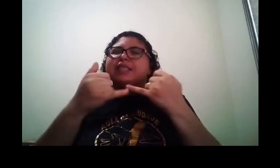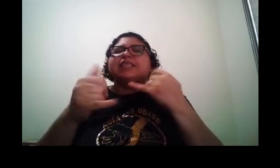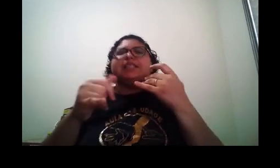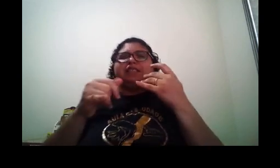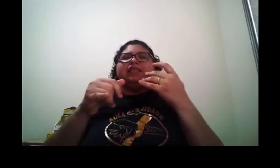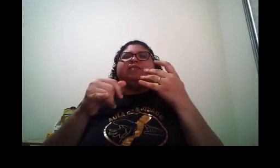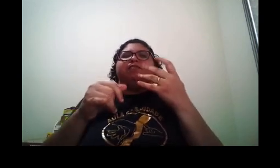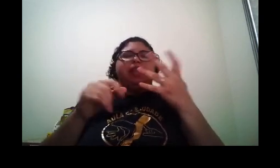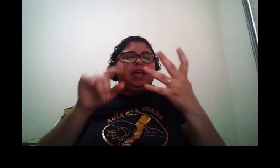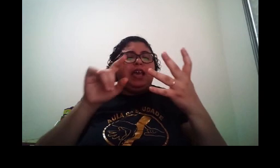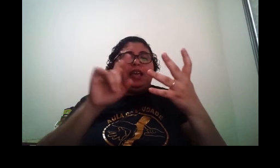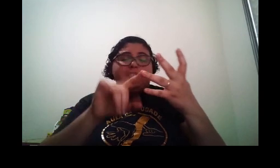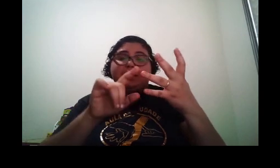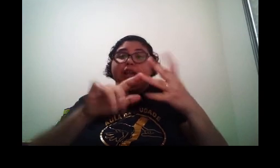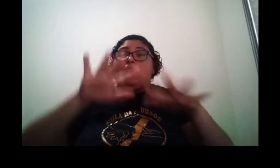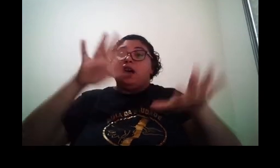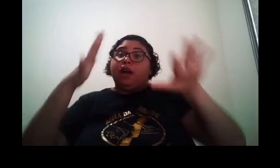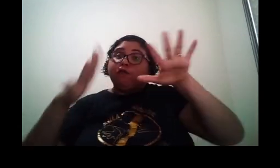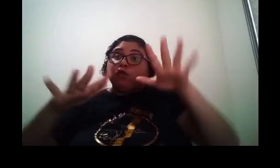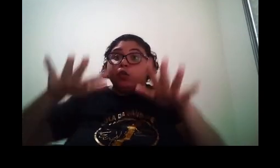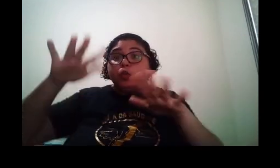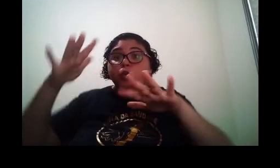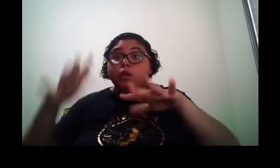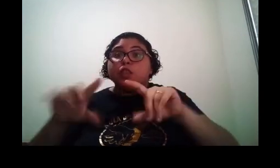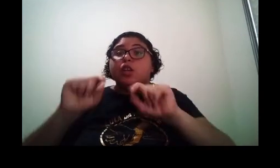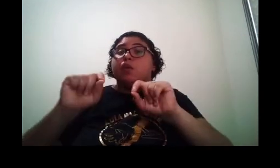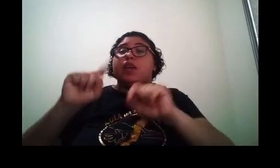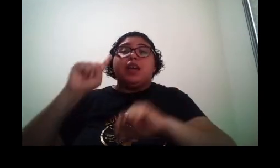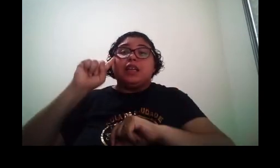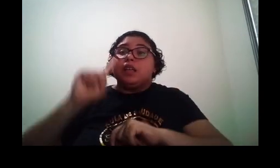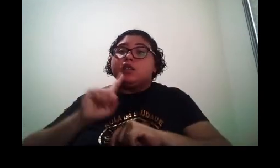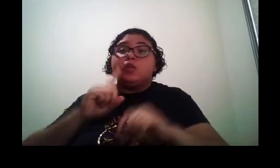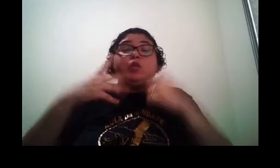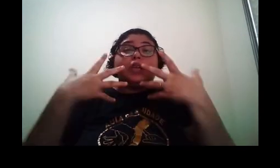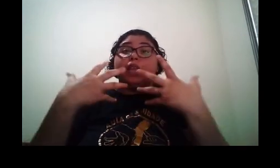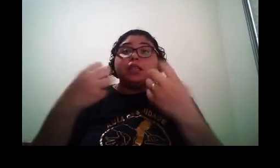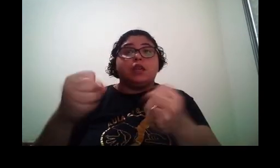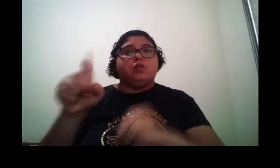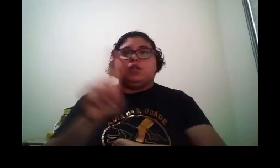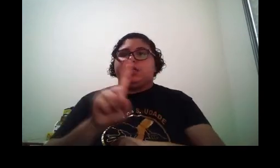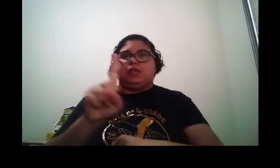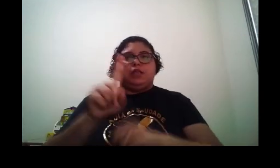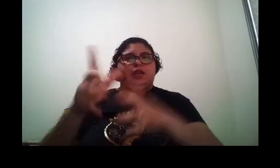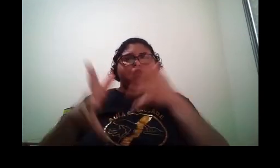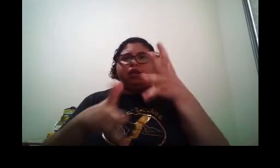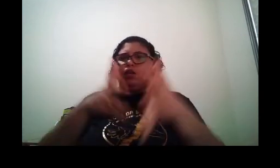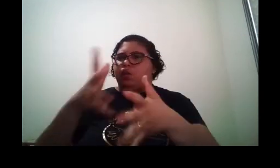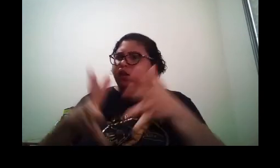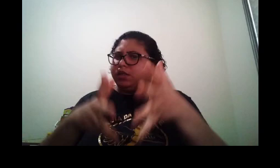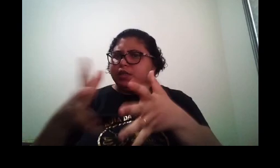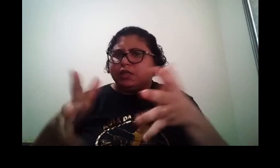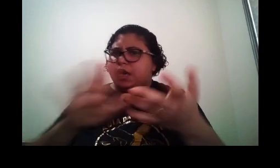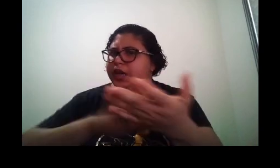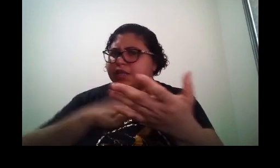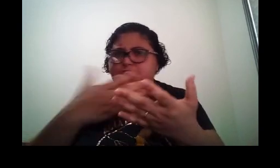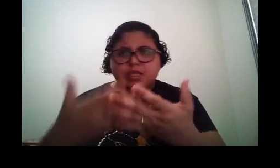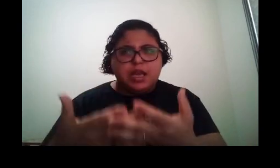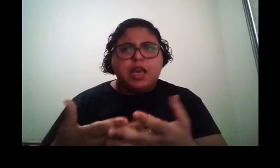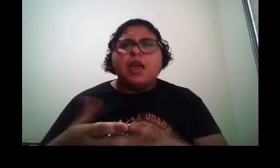com respeito ao conceito. Por quê? Eles são surdos, que eles não têm contato com a língua de sinais, que eles não aceitam a língua de